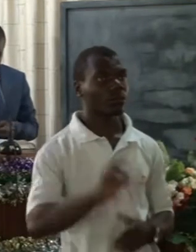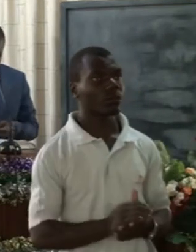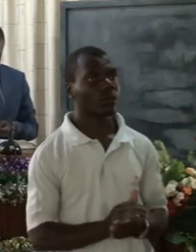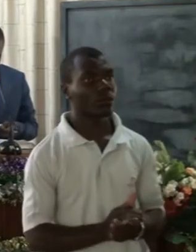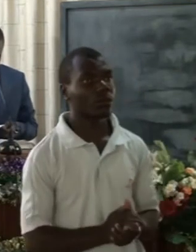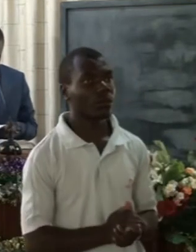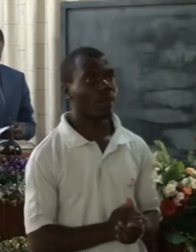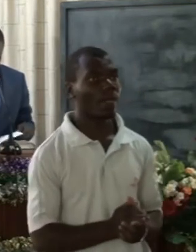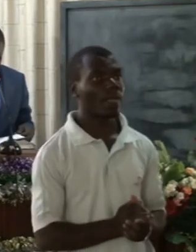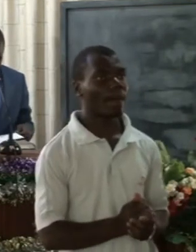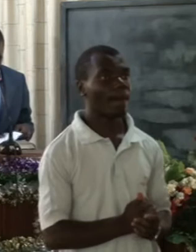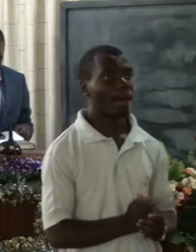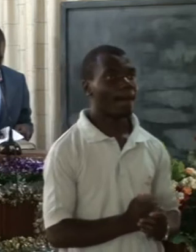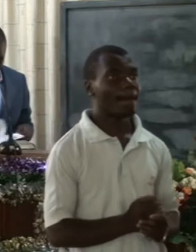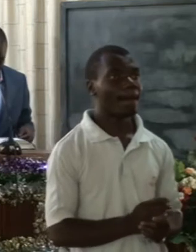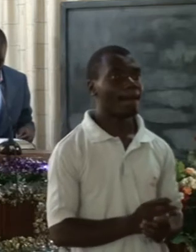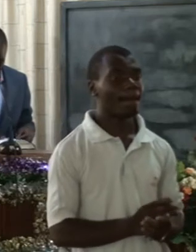6.